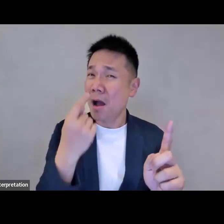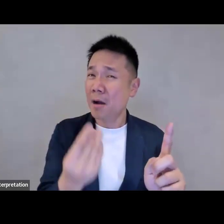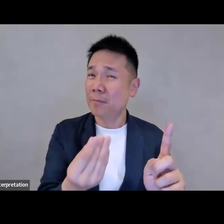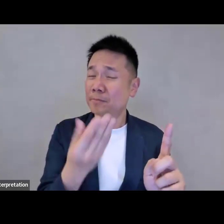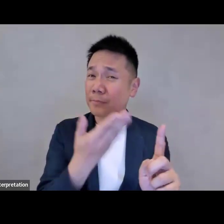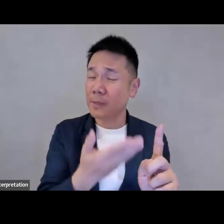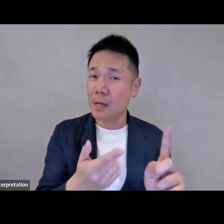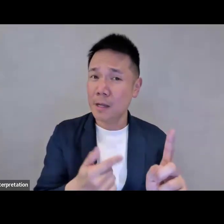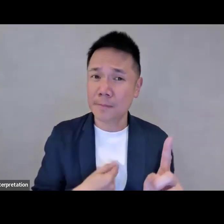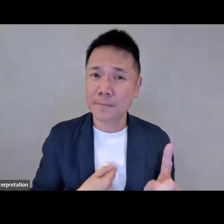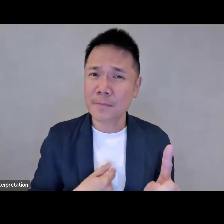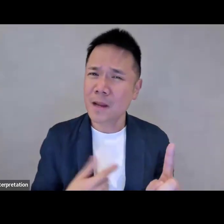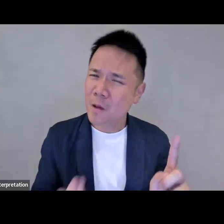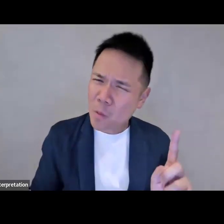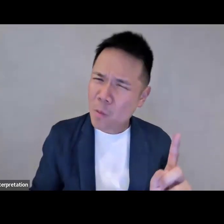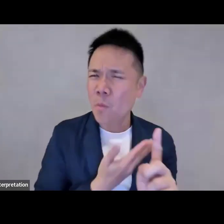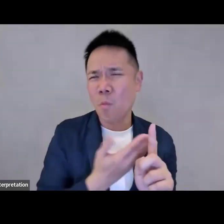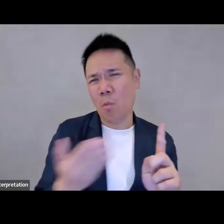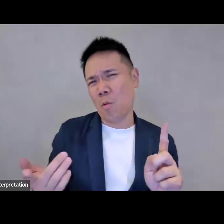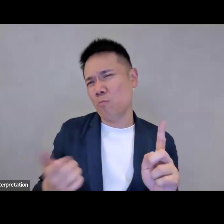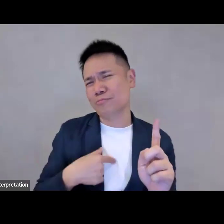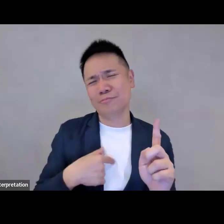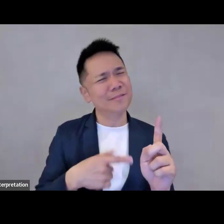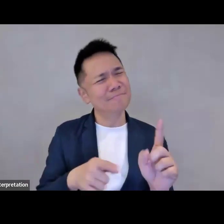我对他的了解，